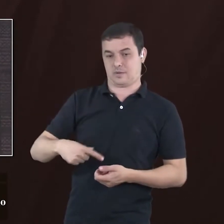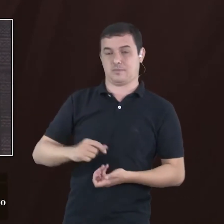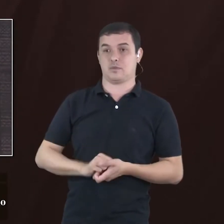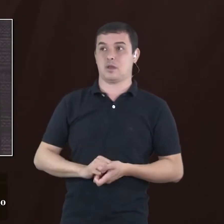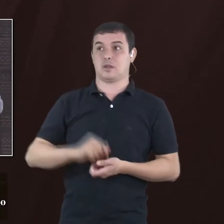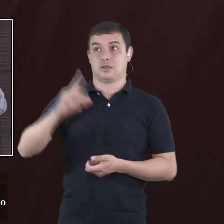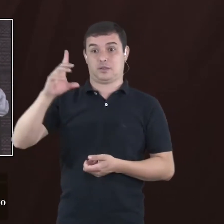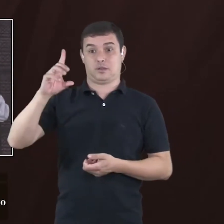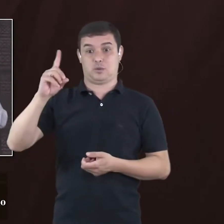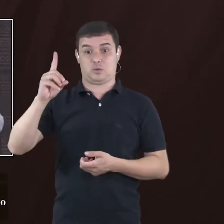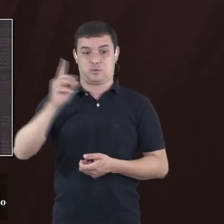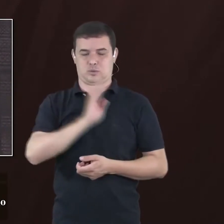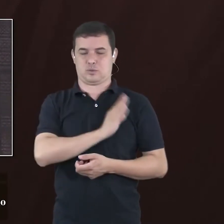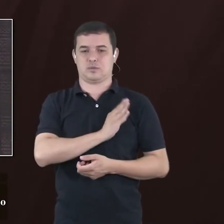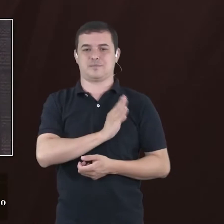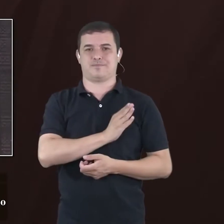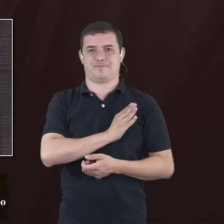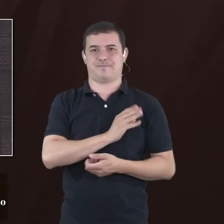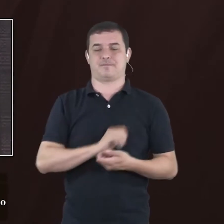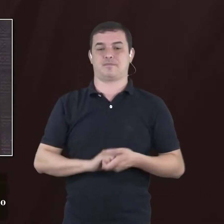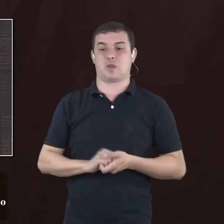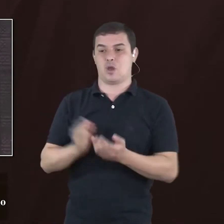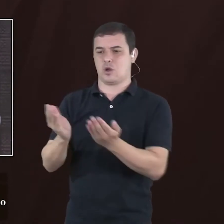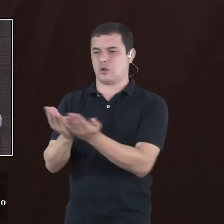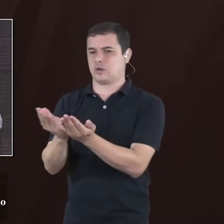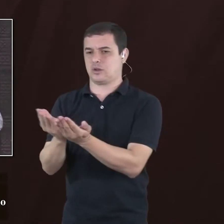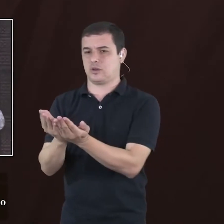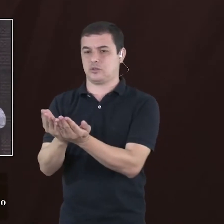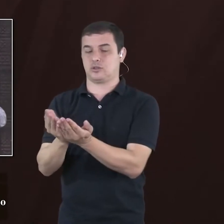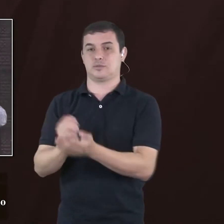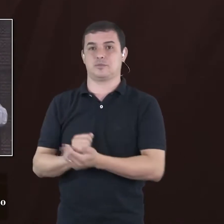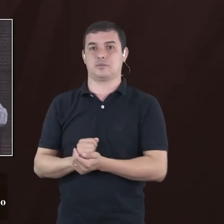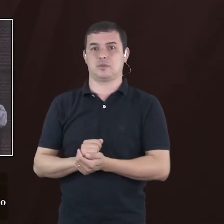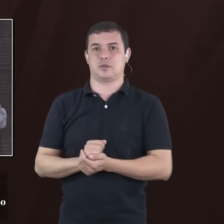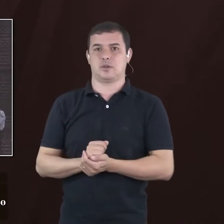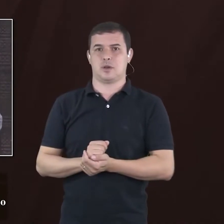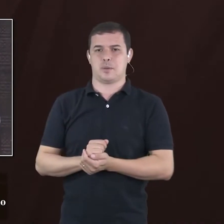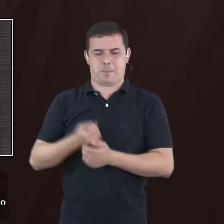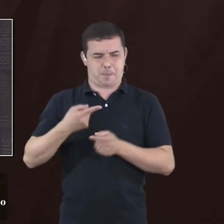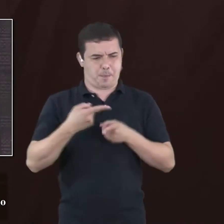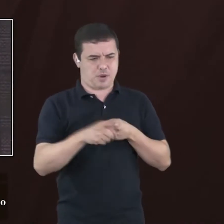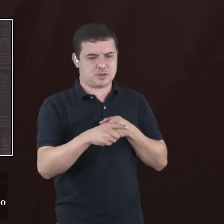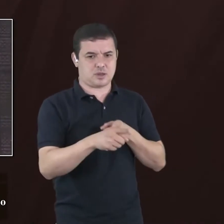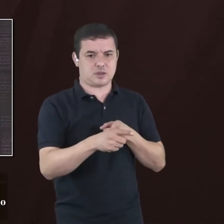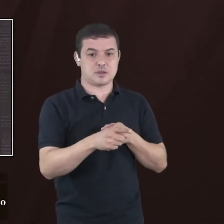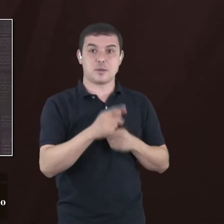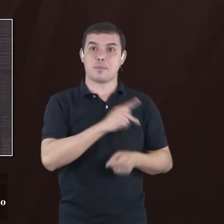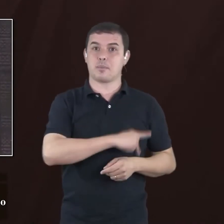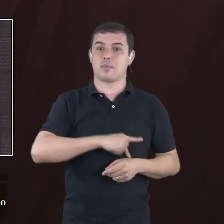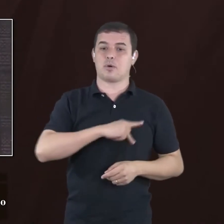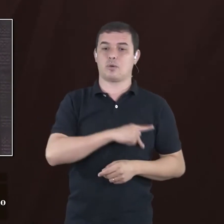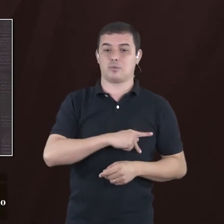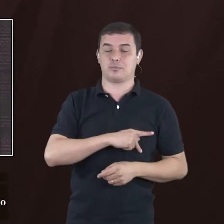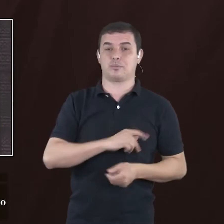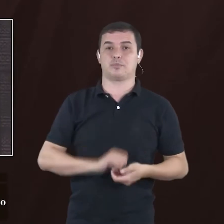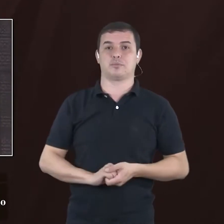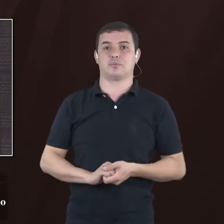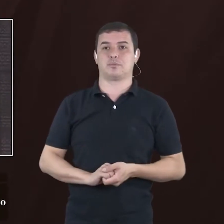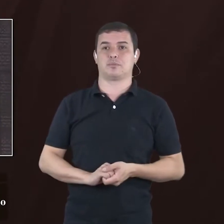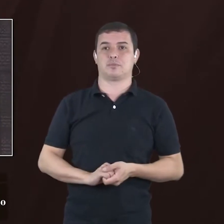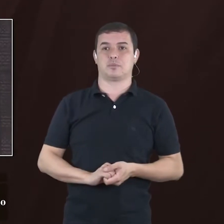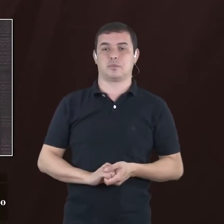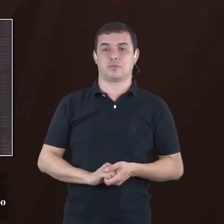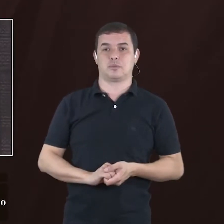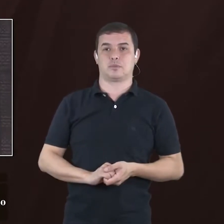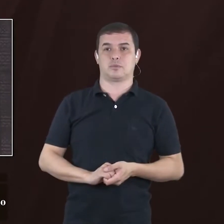da incircuncisão, me fora confiado como a Pedro ou da circuncisão. Irmãos, uma coisa